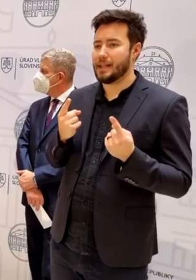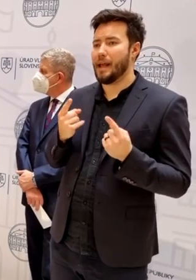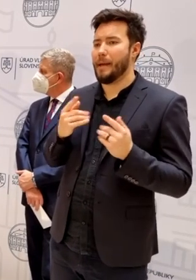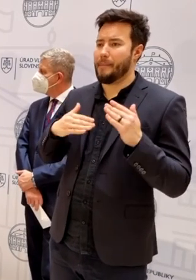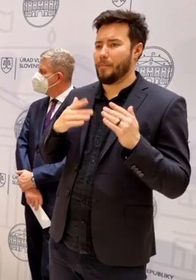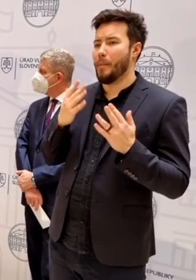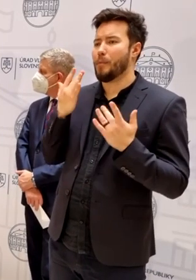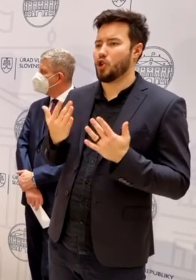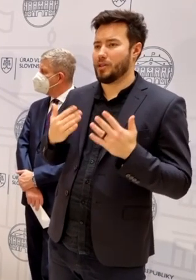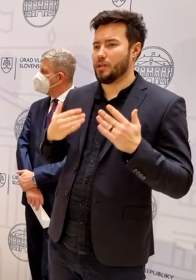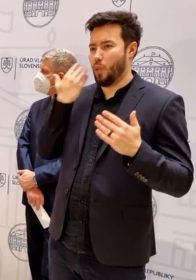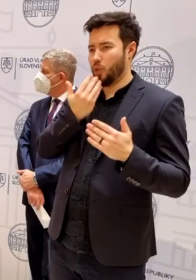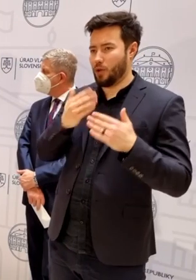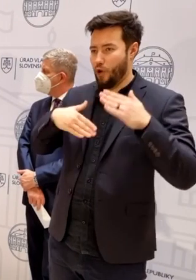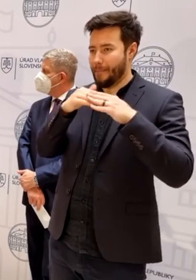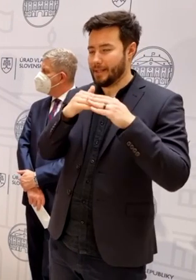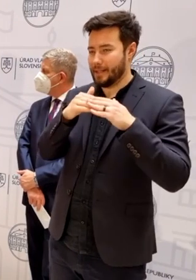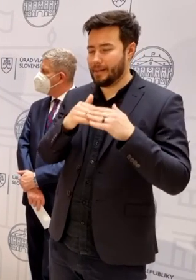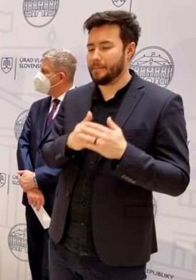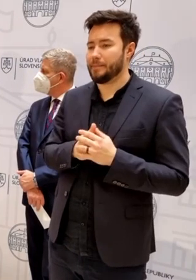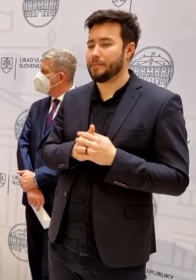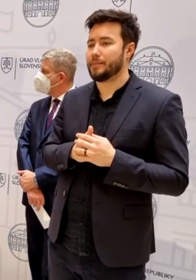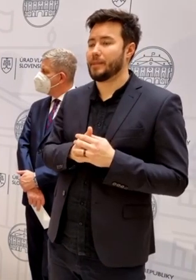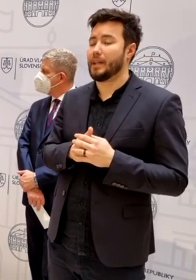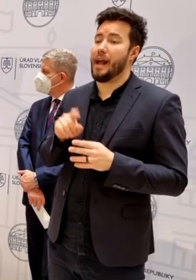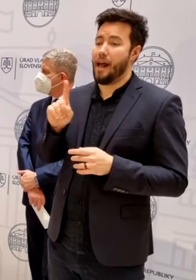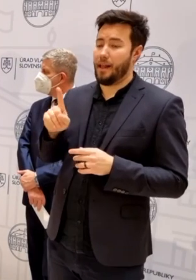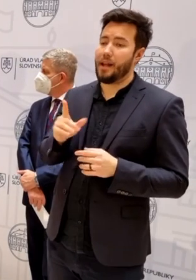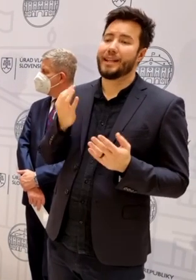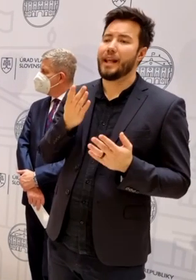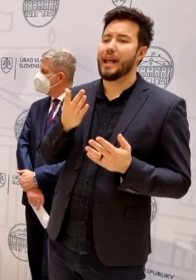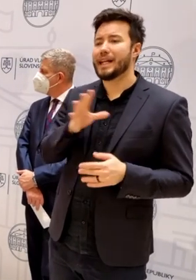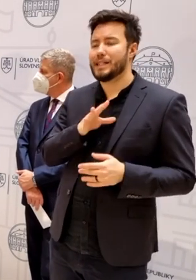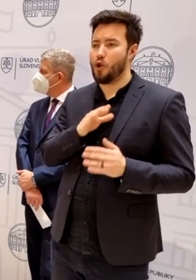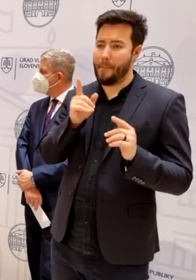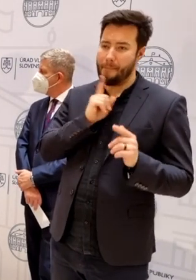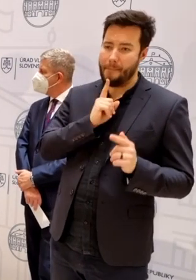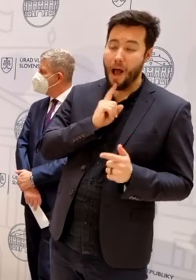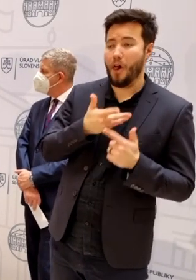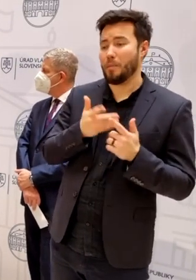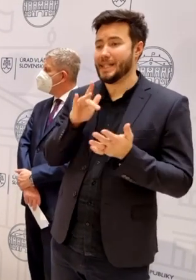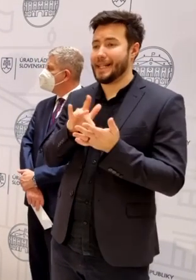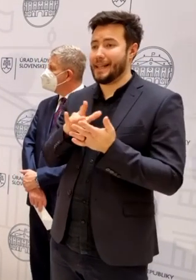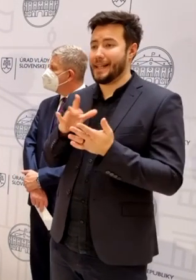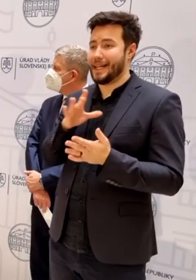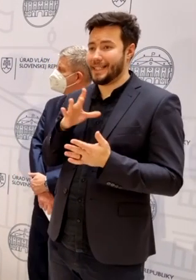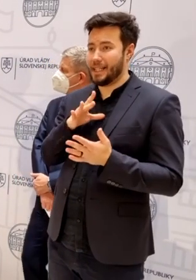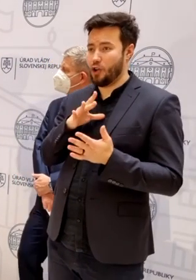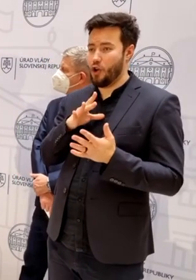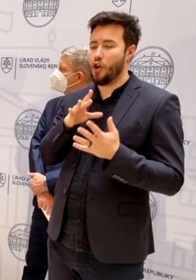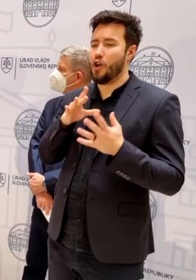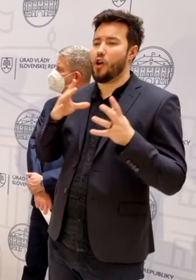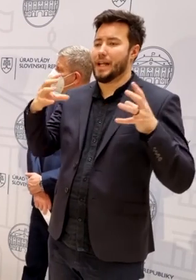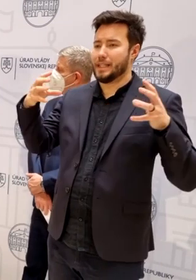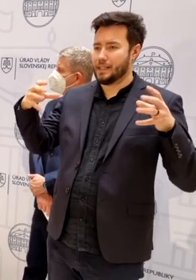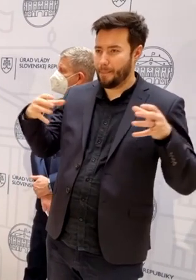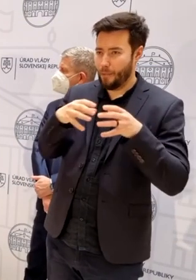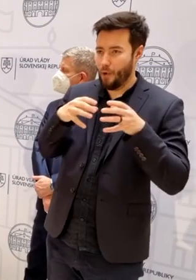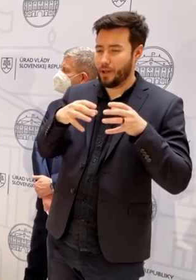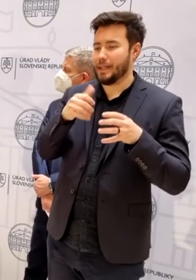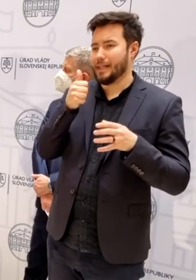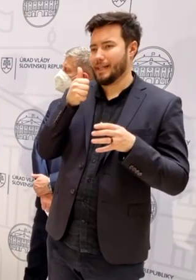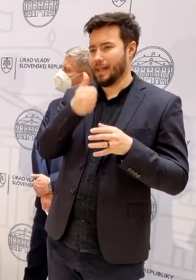kapacity, tak mení sa to, že vlastne tie nízkorizikové a strednorizikové hromadné podujatia sa zlúčujú do jednej kategórie a